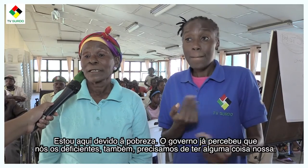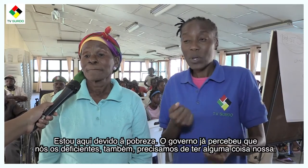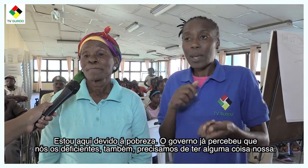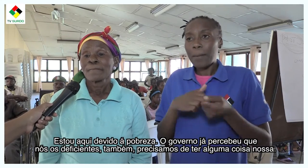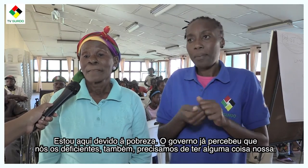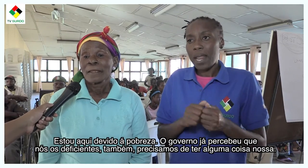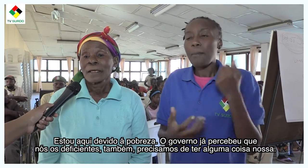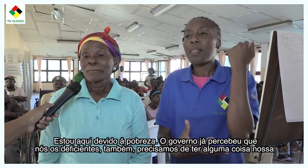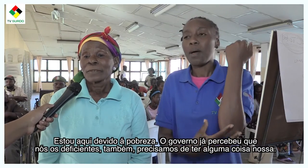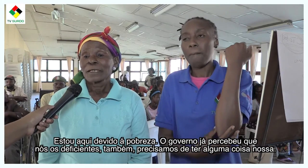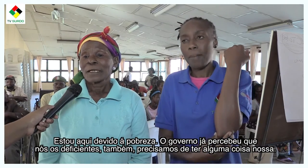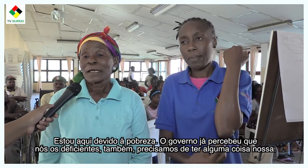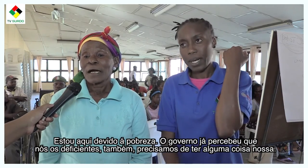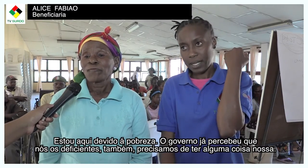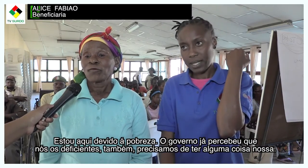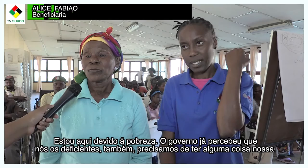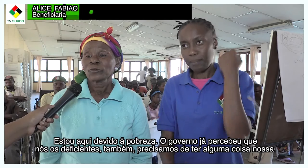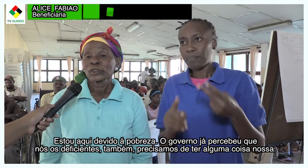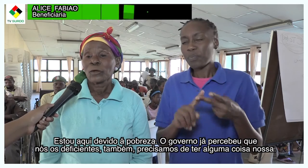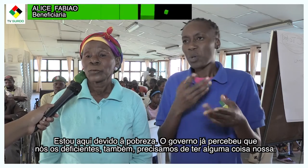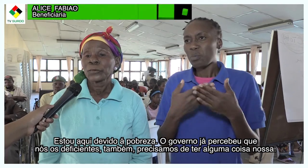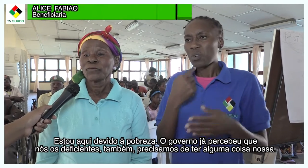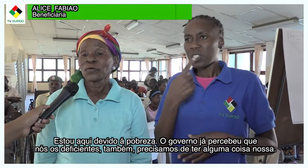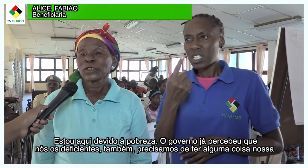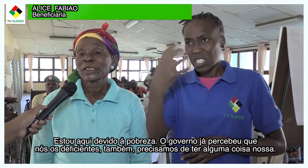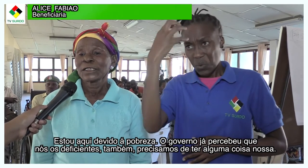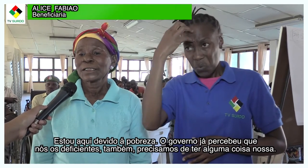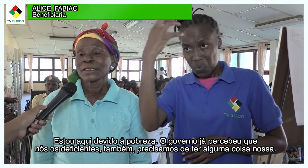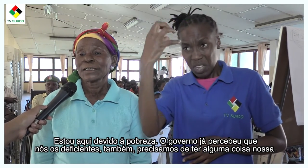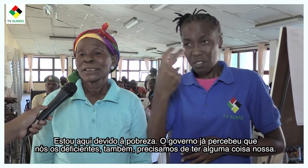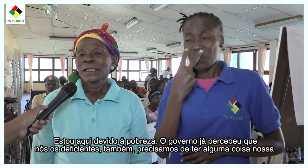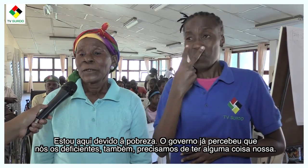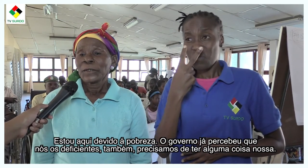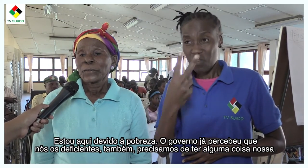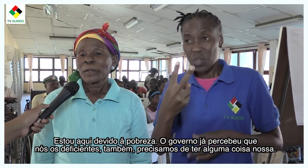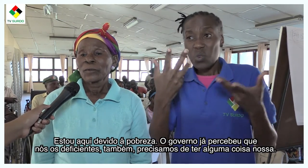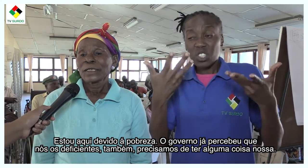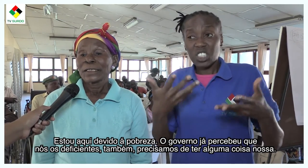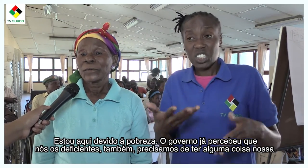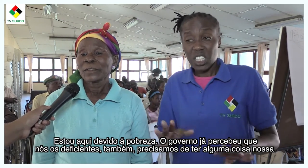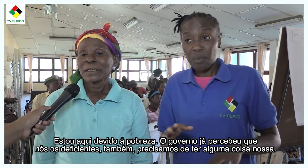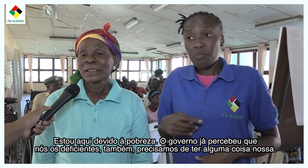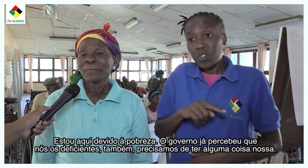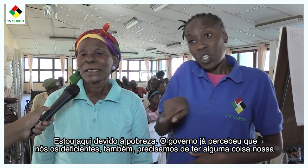dassociação. O curso vai ser um processo falta financiamento. O